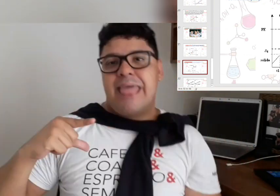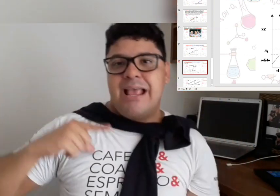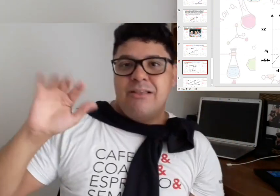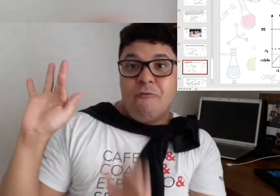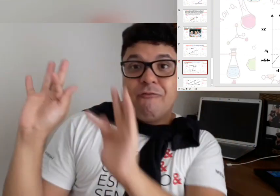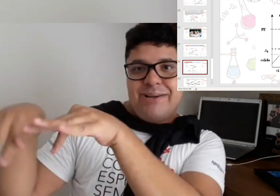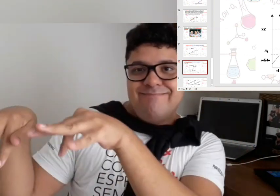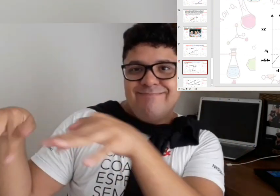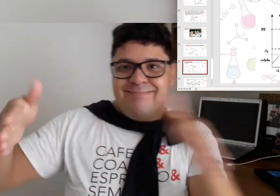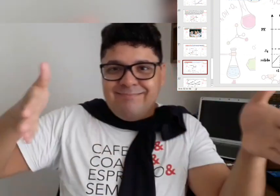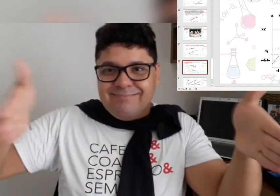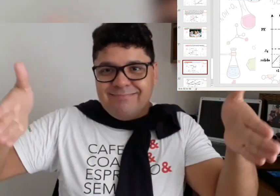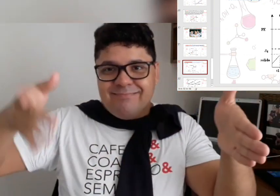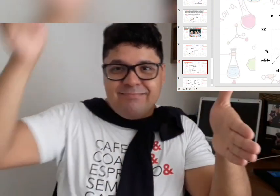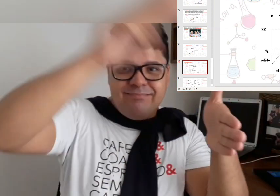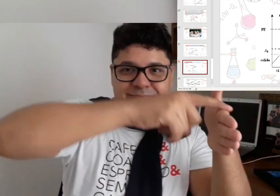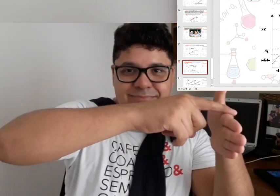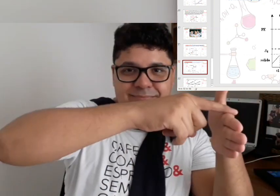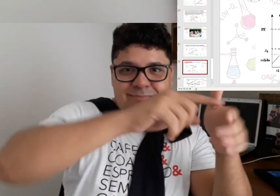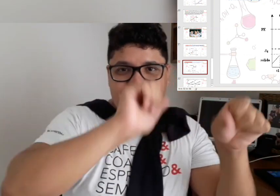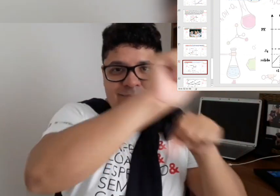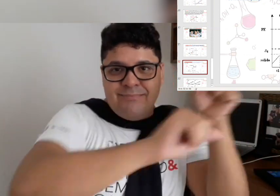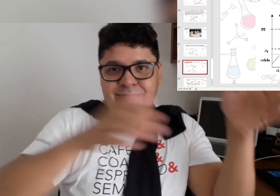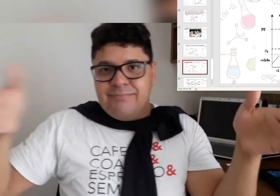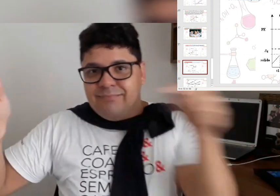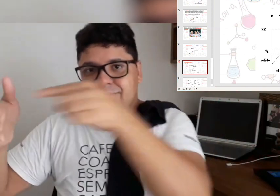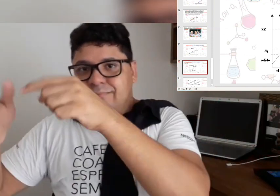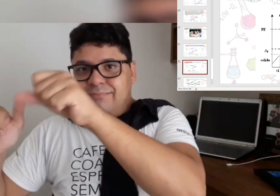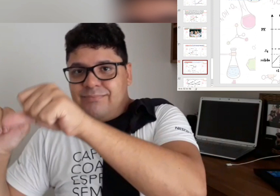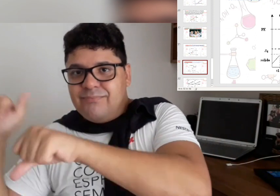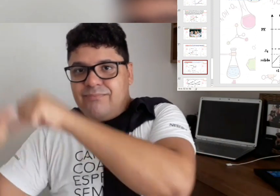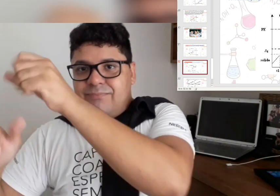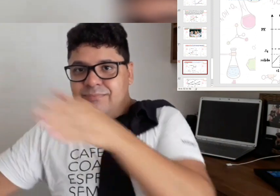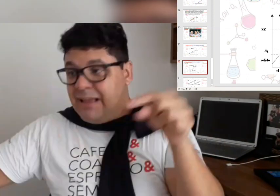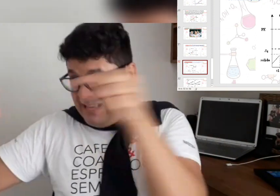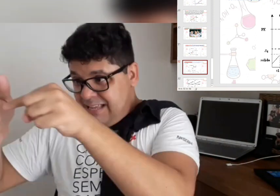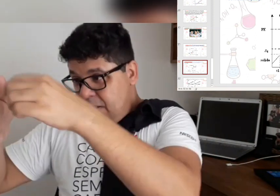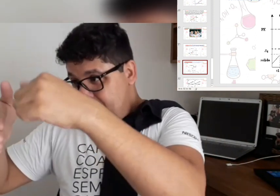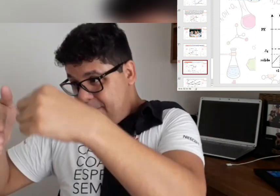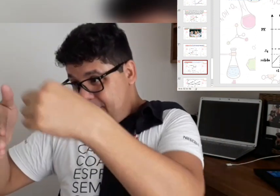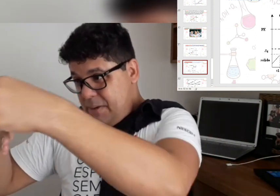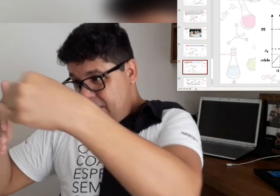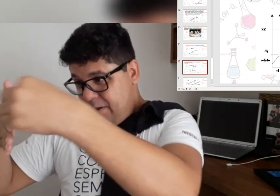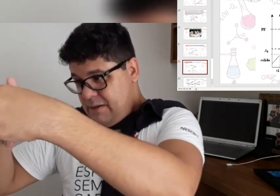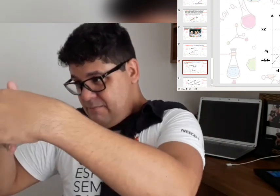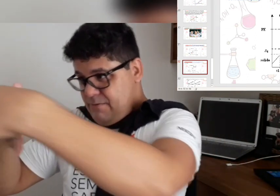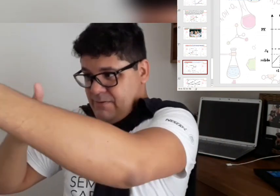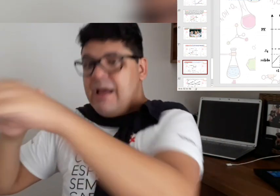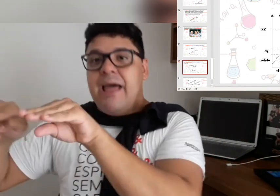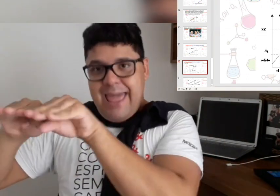constante no ponto de fusão, mas no ponto de ebulição eu tenho essa constante, que está acontecendo o contrário